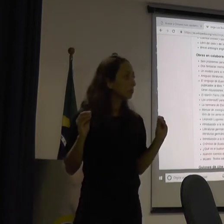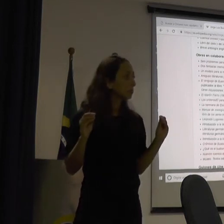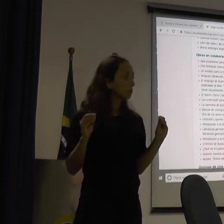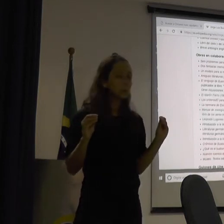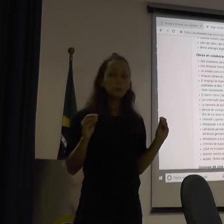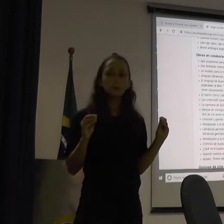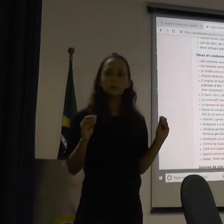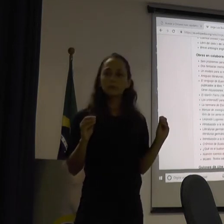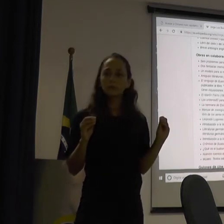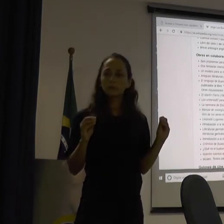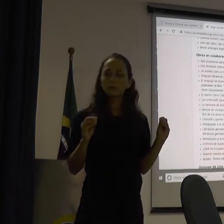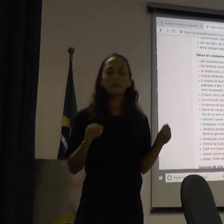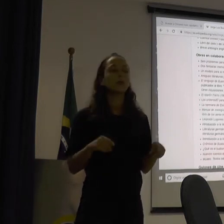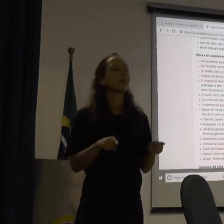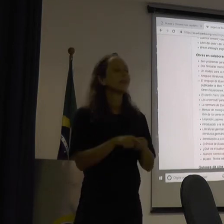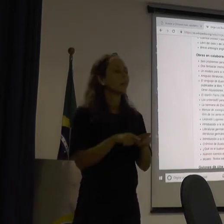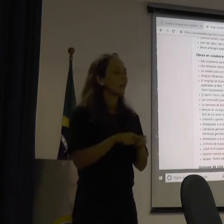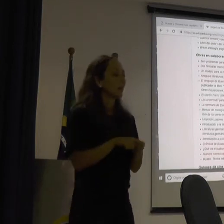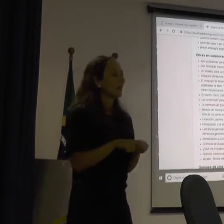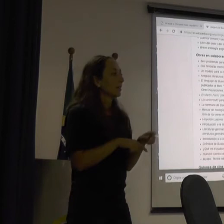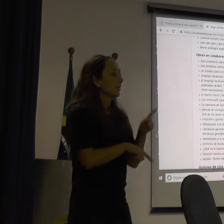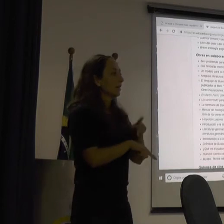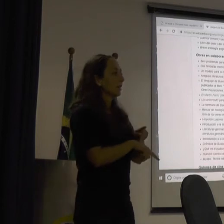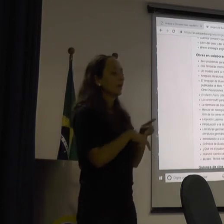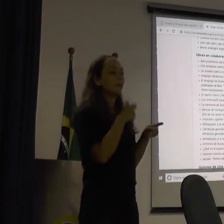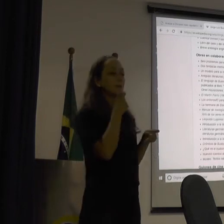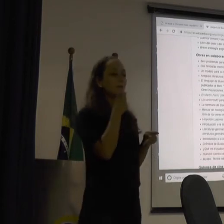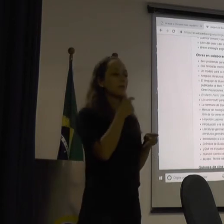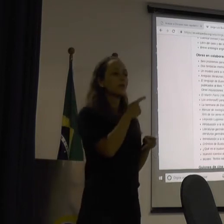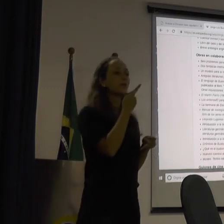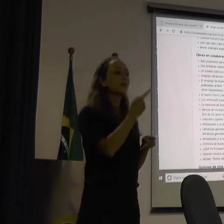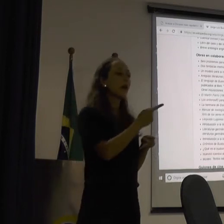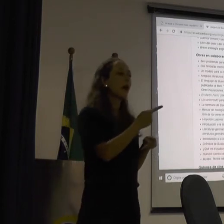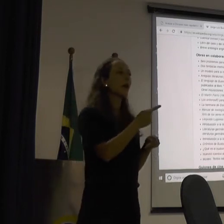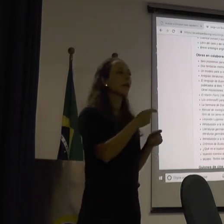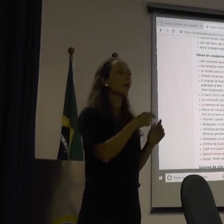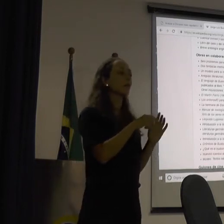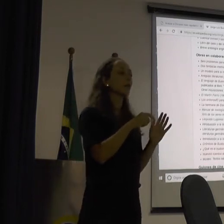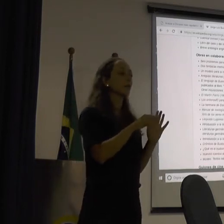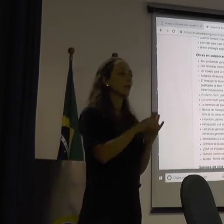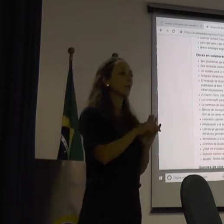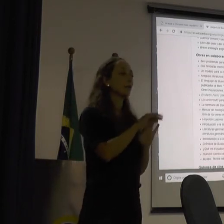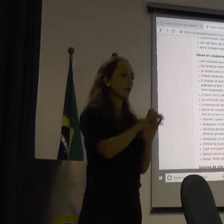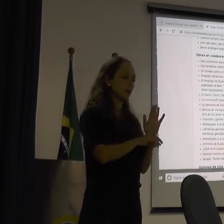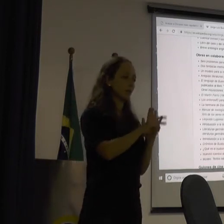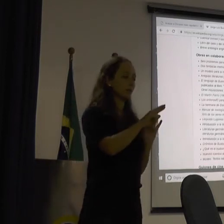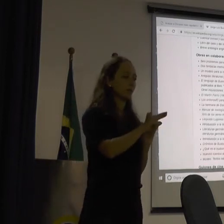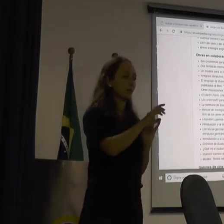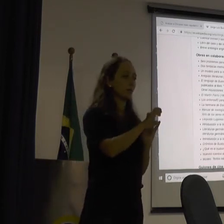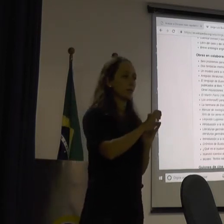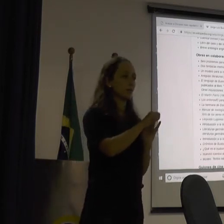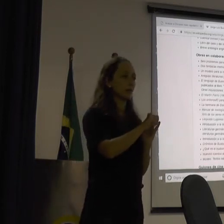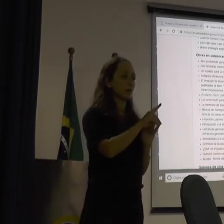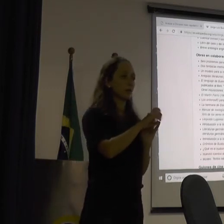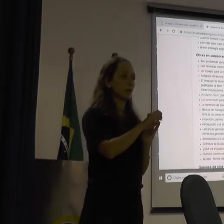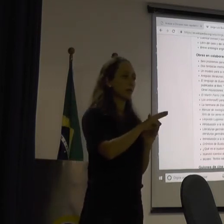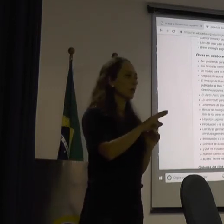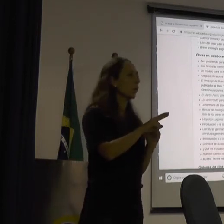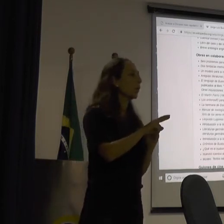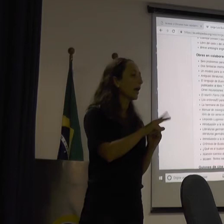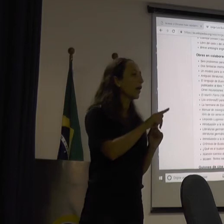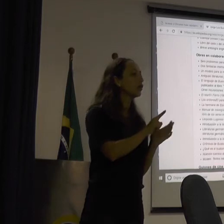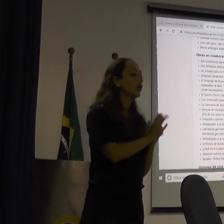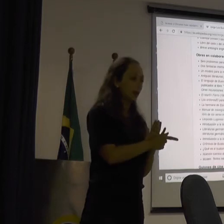E tinha assim aquilo que os ingleses chamam de reader, né? Então, você pega um autor, por exemplo, um autor que eles gostavam